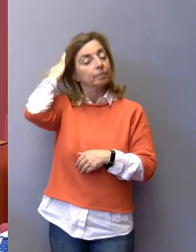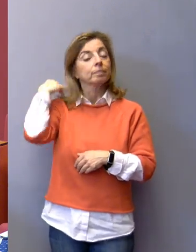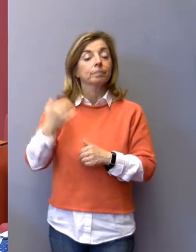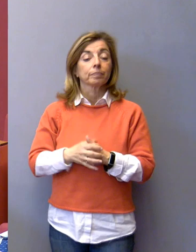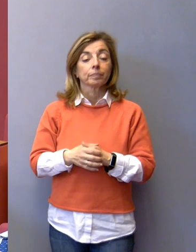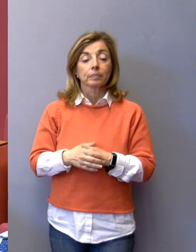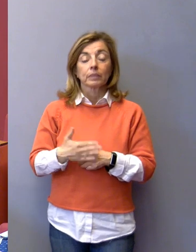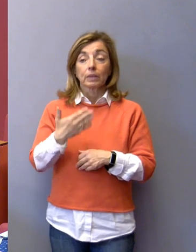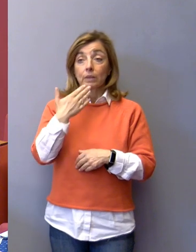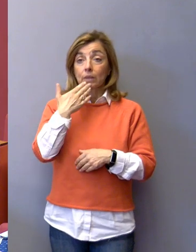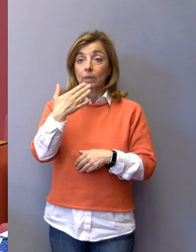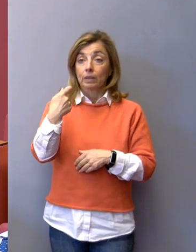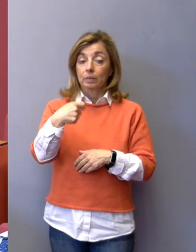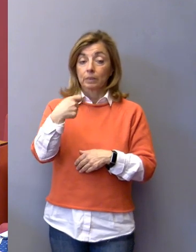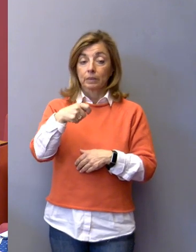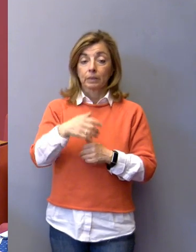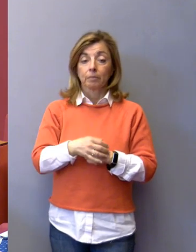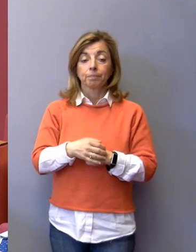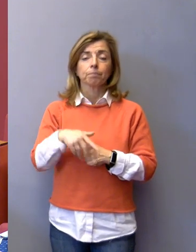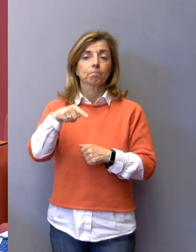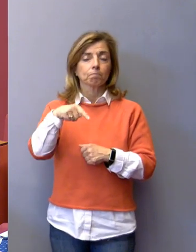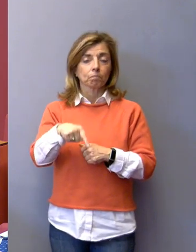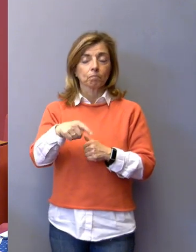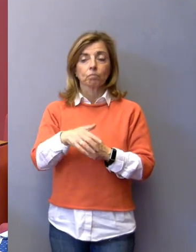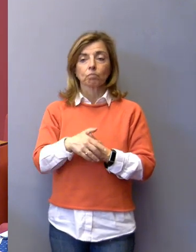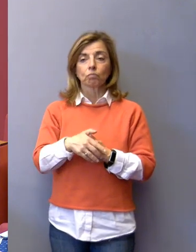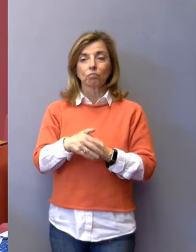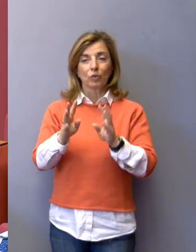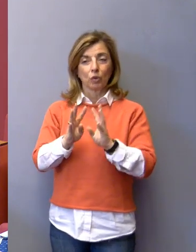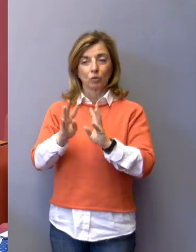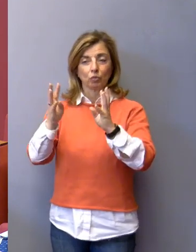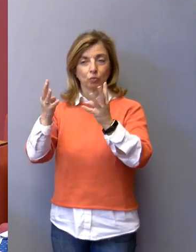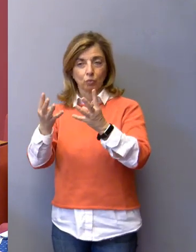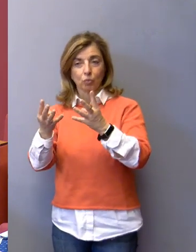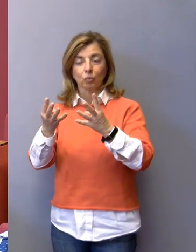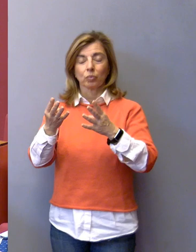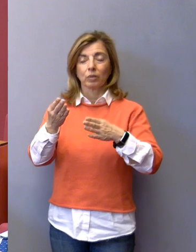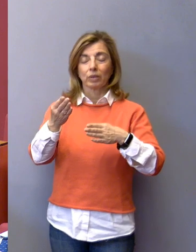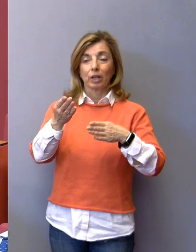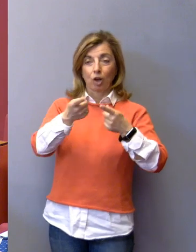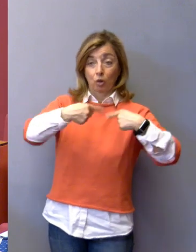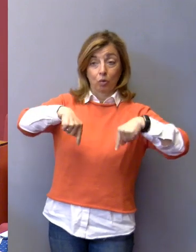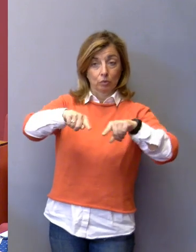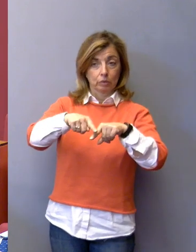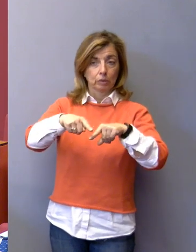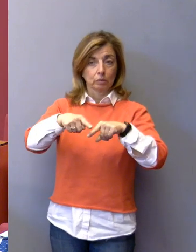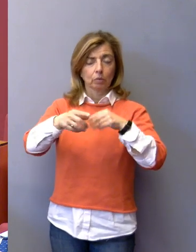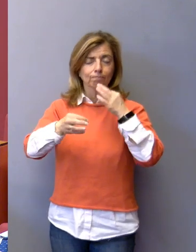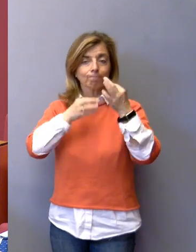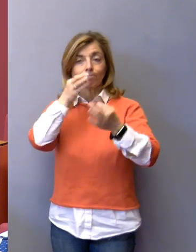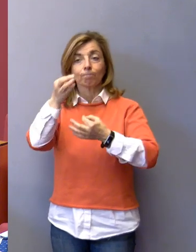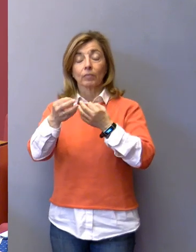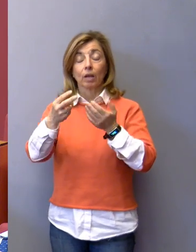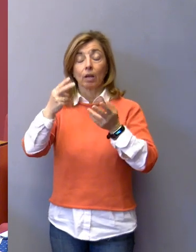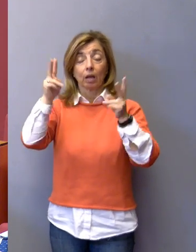Grazie Presidente Oggi porta l'attenzione della giunta e del consiglio Il tema di Villa Gruber